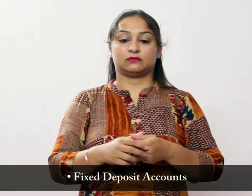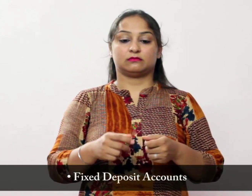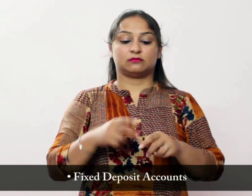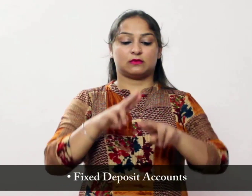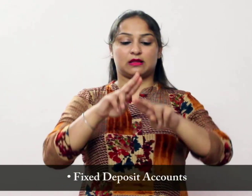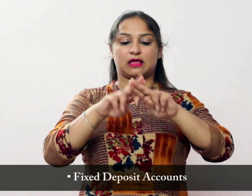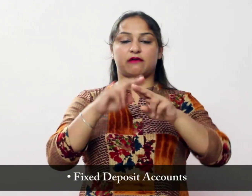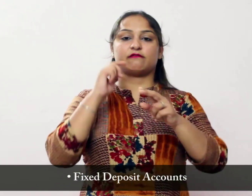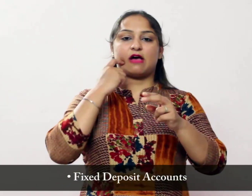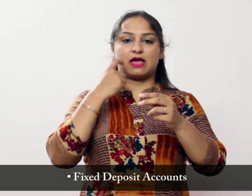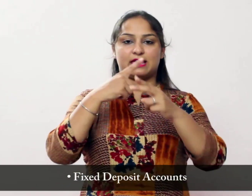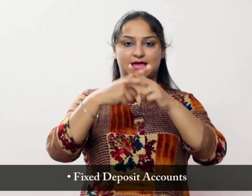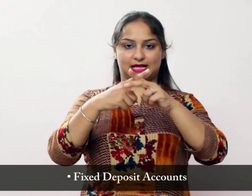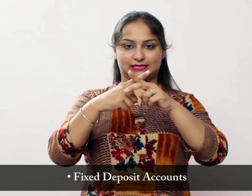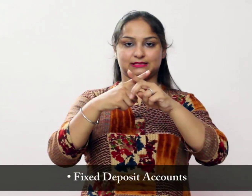सावधि जमा खाता।